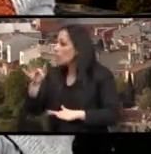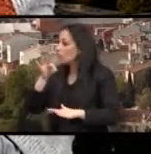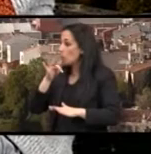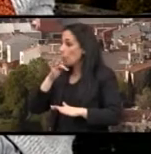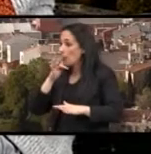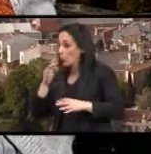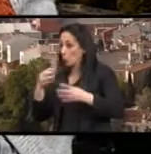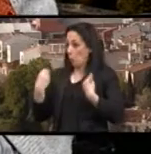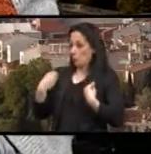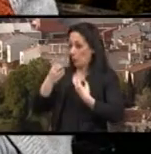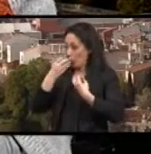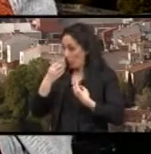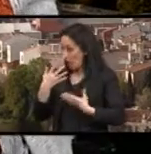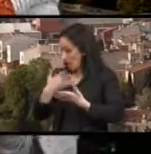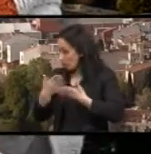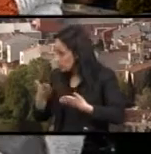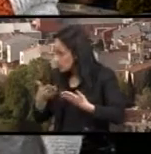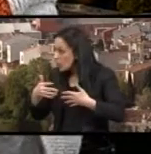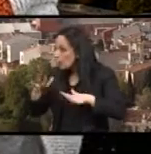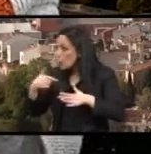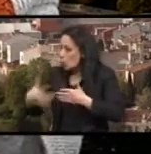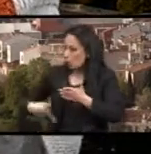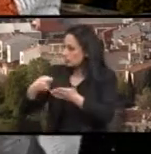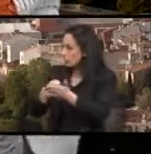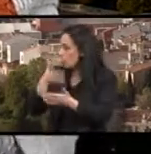no? Però no el puc pagar. A veure, no el puc